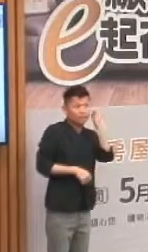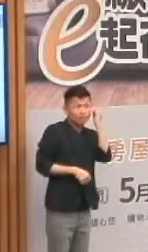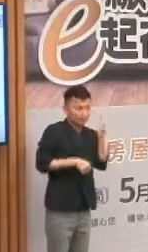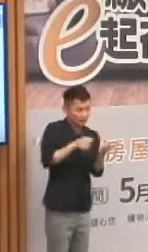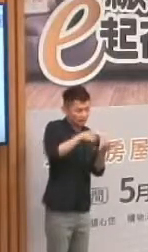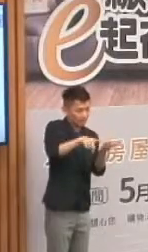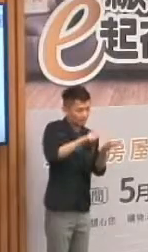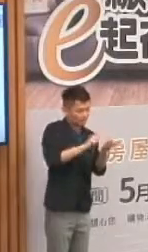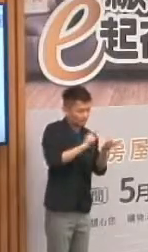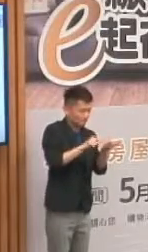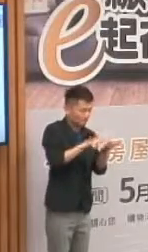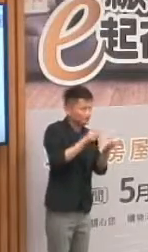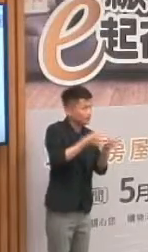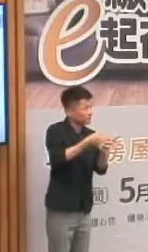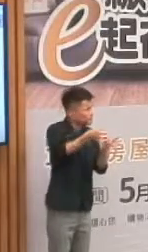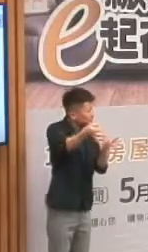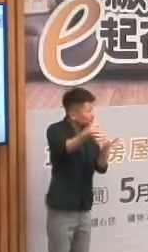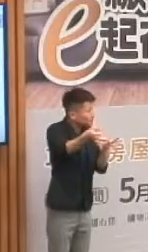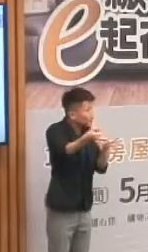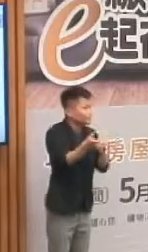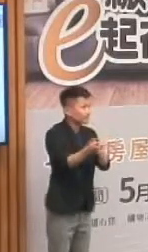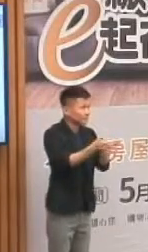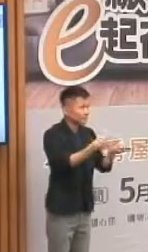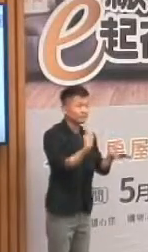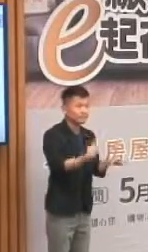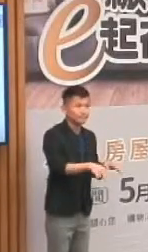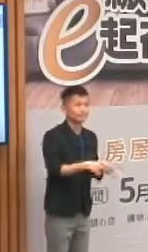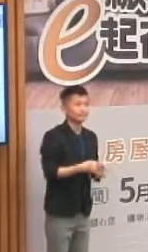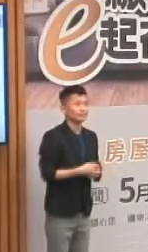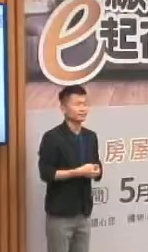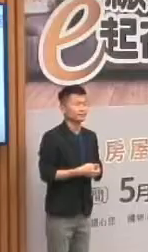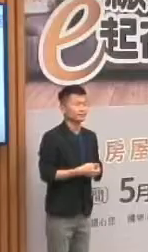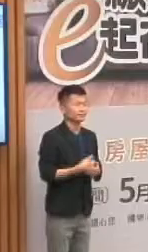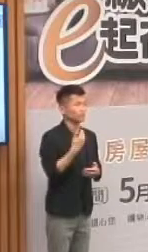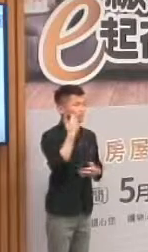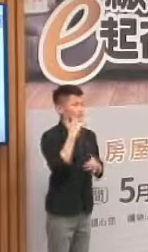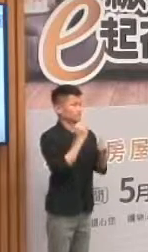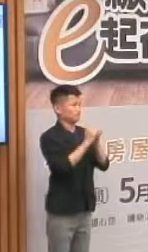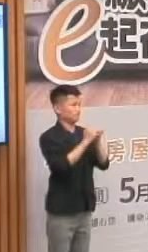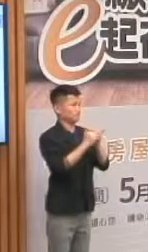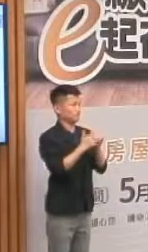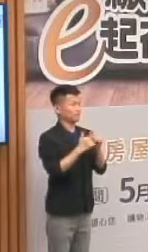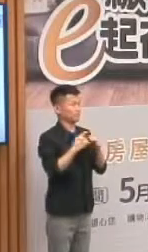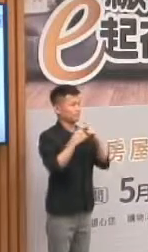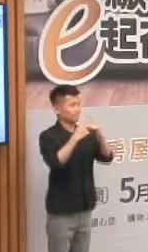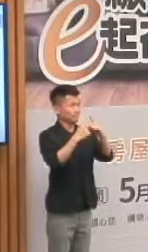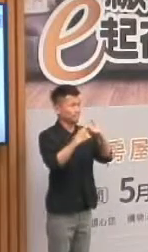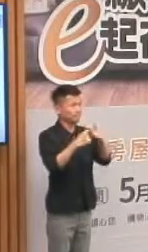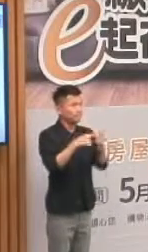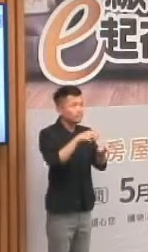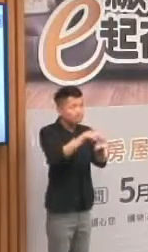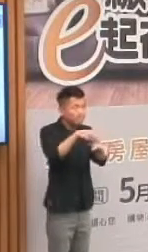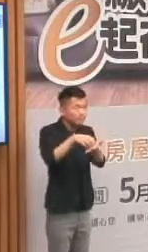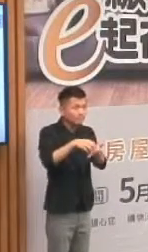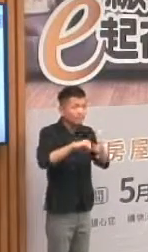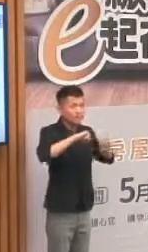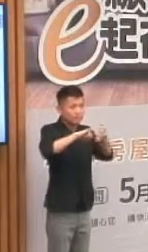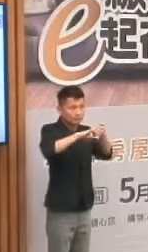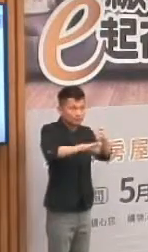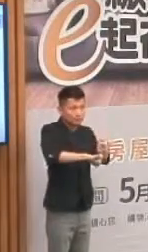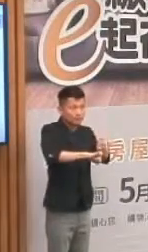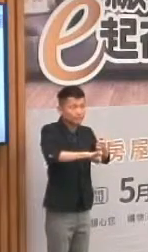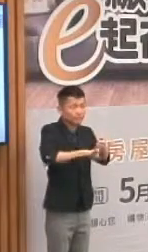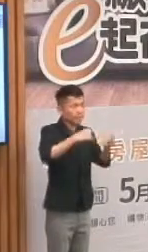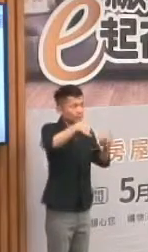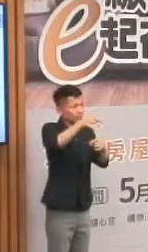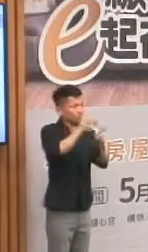以外，其实我们比较建议的是说，如果民众可以去办约定转账纳税，其实我们是最推荐